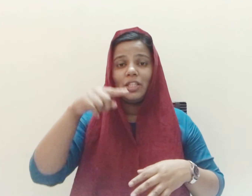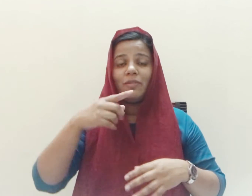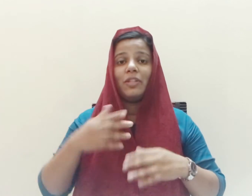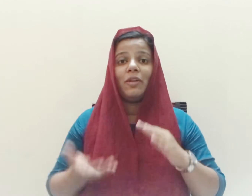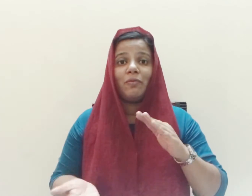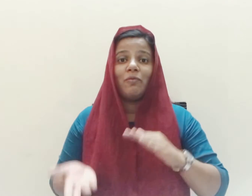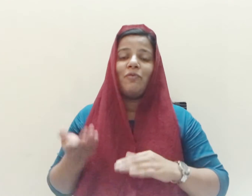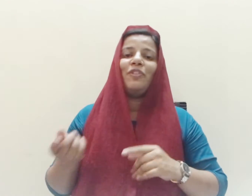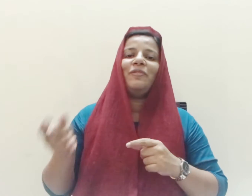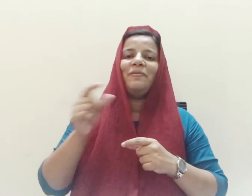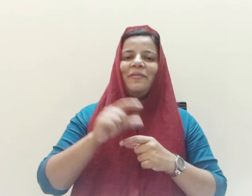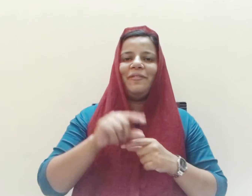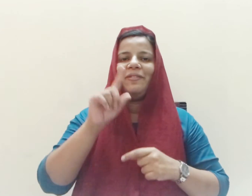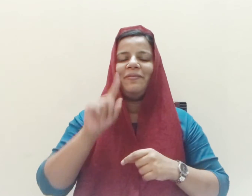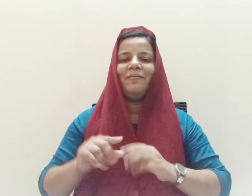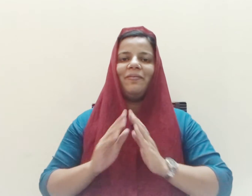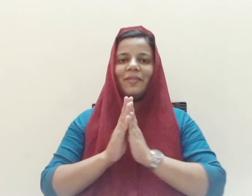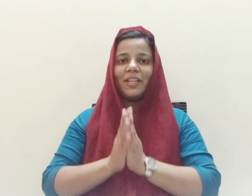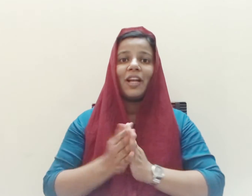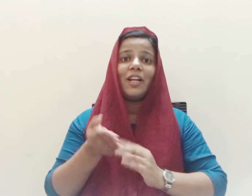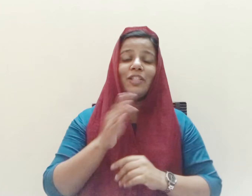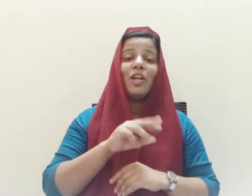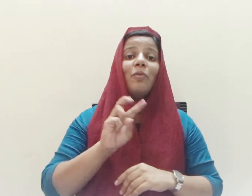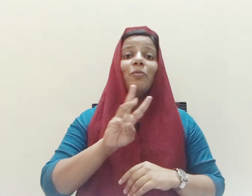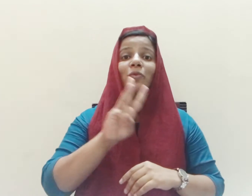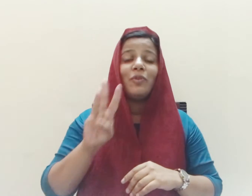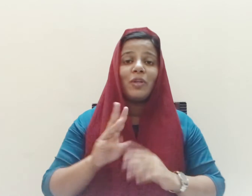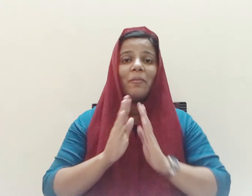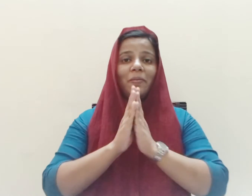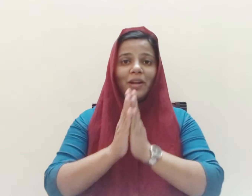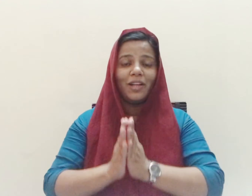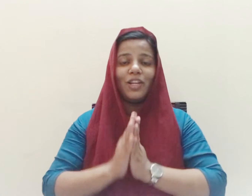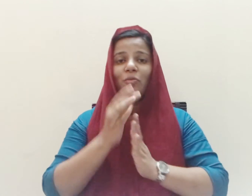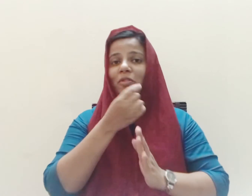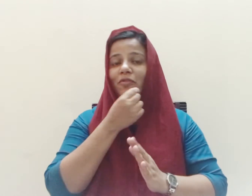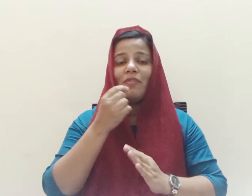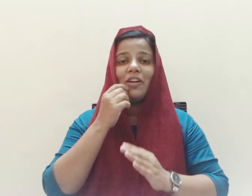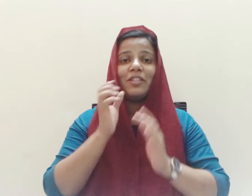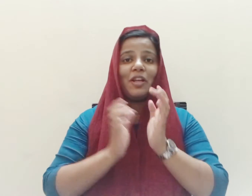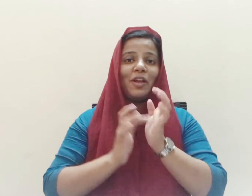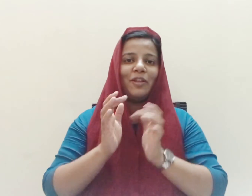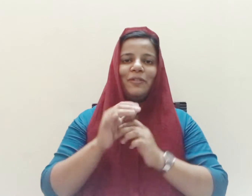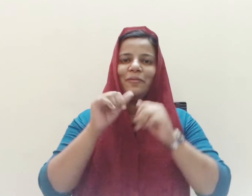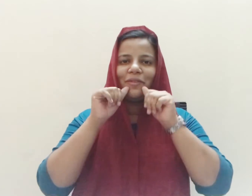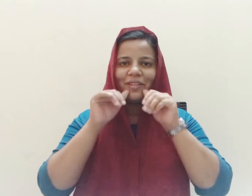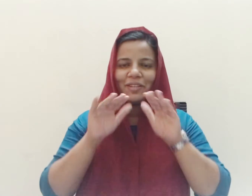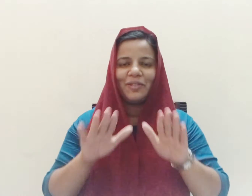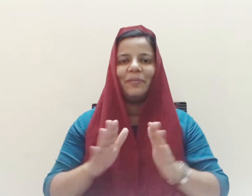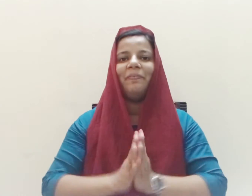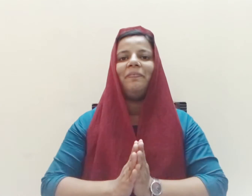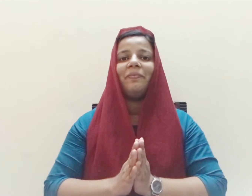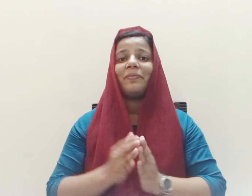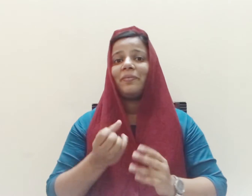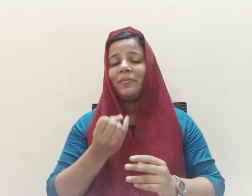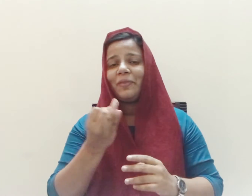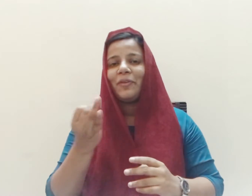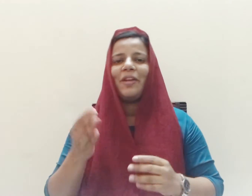വർദ്ധിച്ചു പെരുകുമാറാകട്ടെ എന്ന് പ്രാർത്ഥിക്കുന്നു. കഴിഞ്ഞ 3 ദിവസത്തെ പ്രാർത്ഥനയും ഉപവാസത്തെ നമ്മുടെ കർത്താവ് അനുഗ്രഹിച്ചു. അനേകർ ആമേൻ മെസ്സേജുകളൊക്കെ